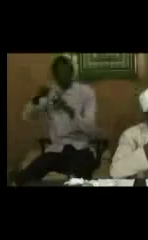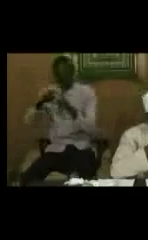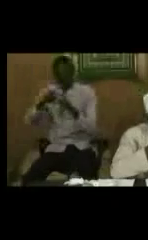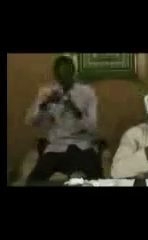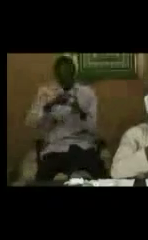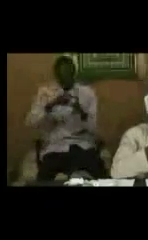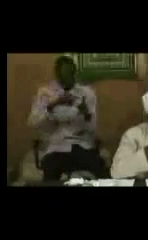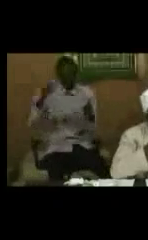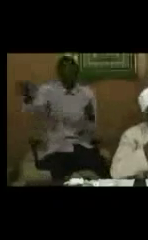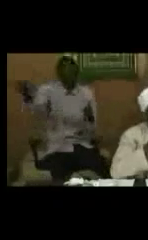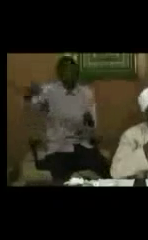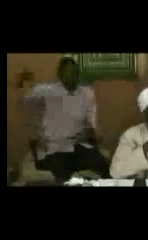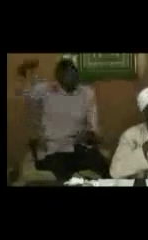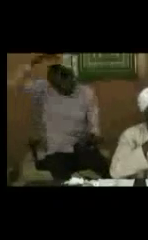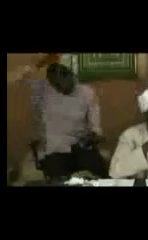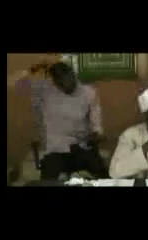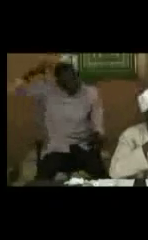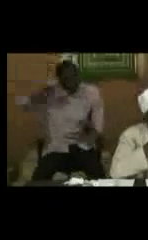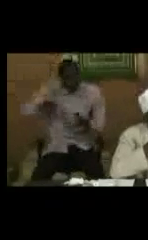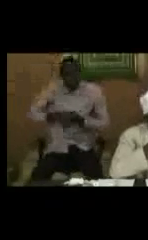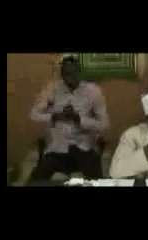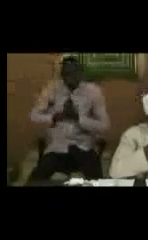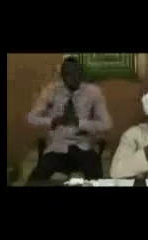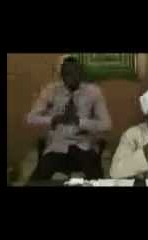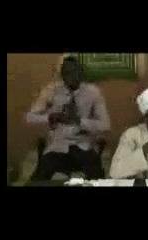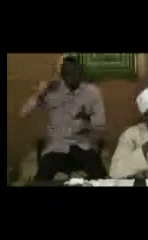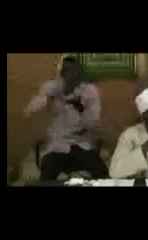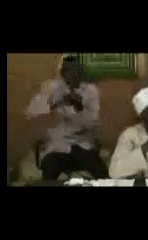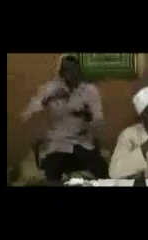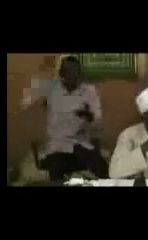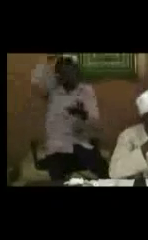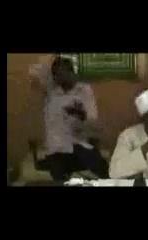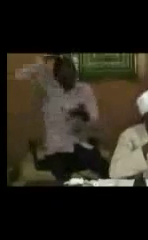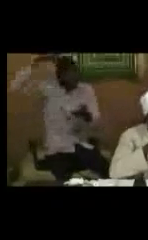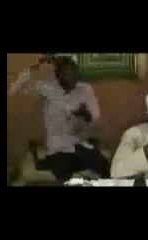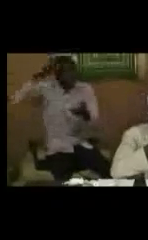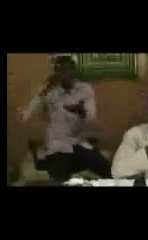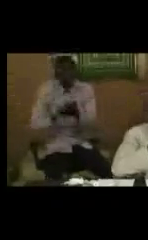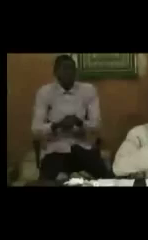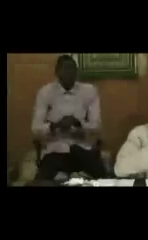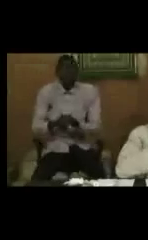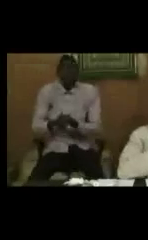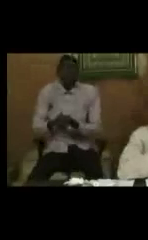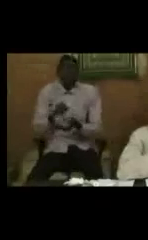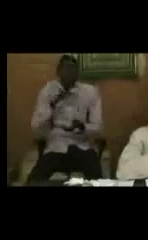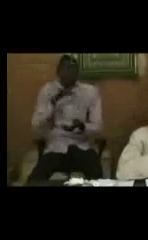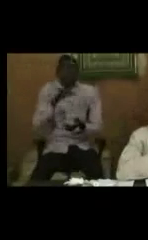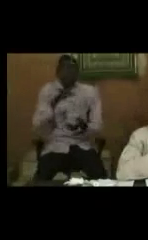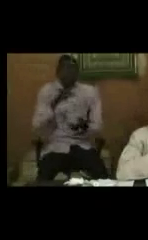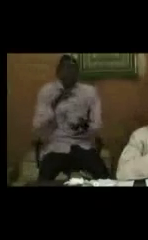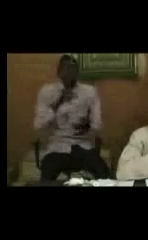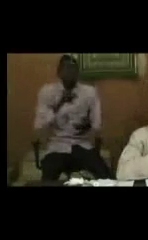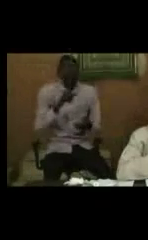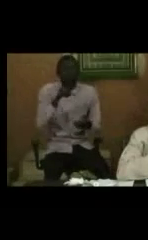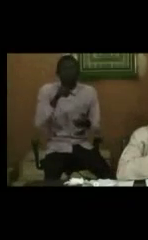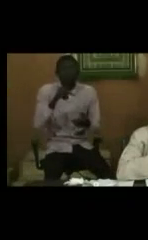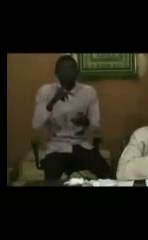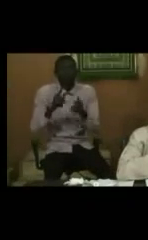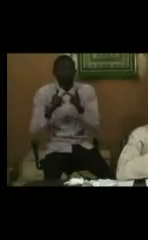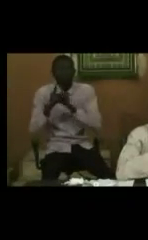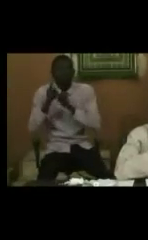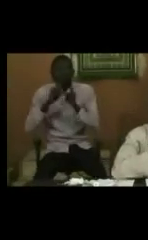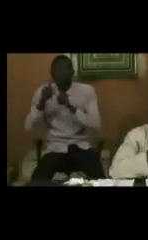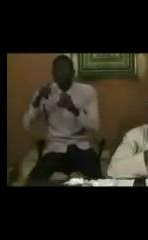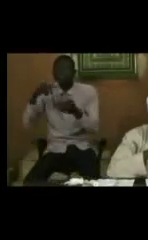re afi ko ri mi sigba lodo olohun won a gbe ka ori marufu so ti ye